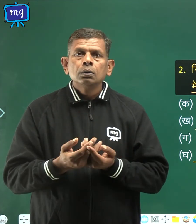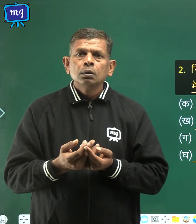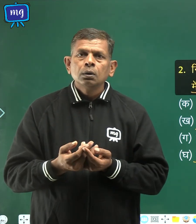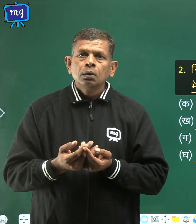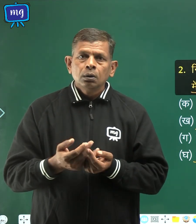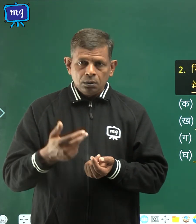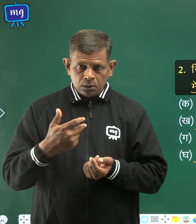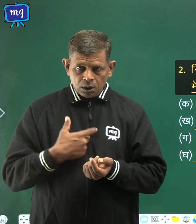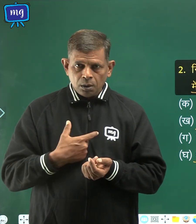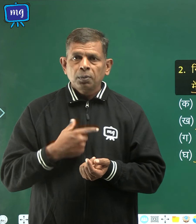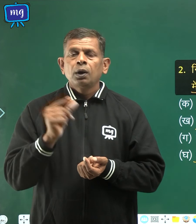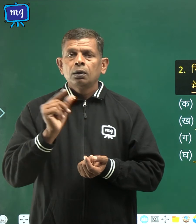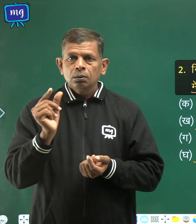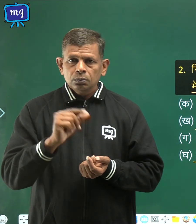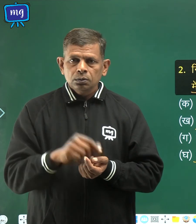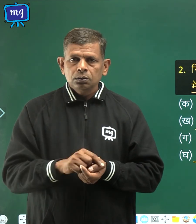अपने शब्दों में